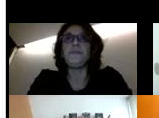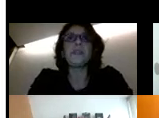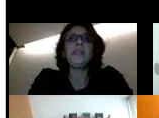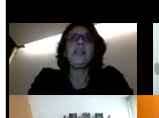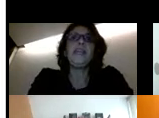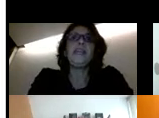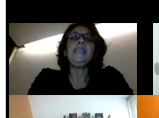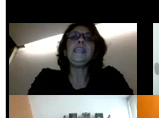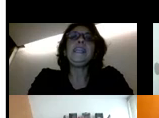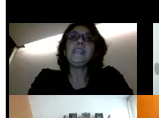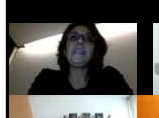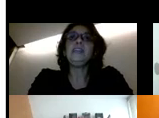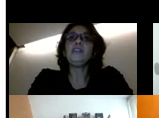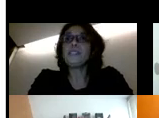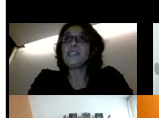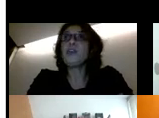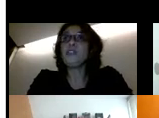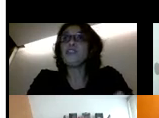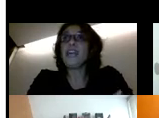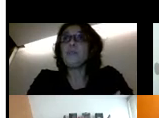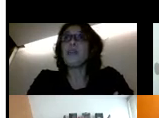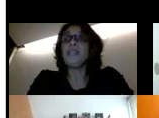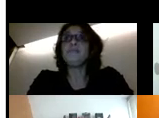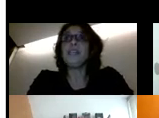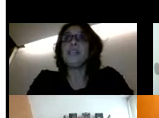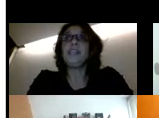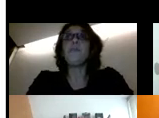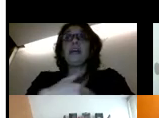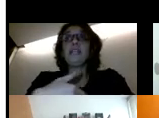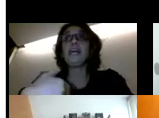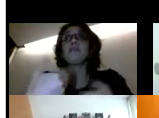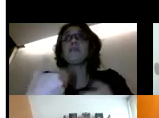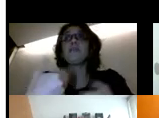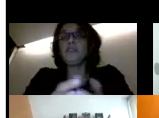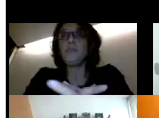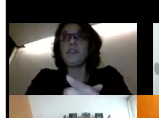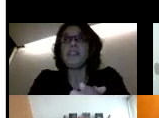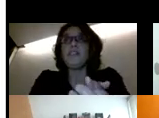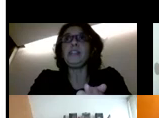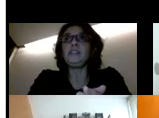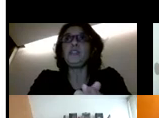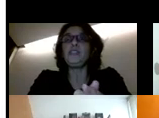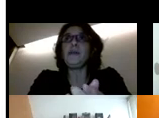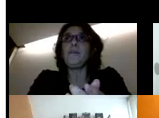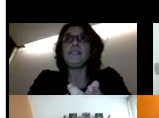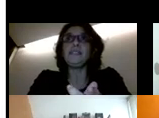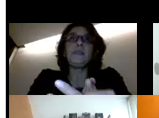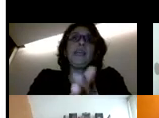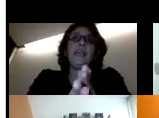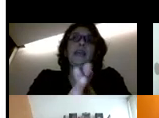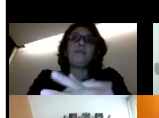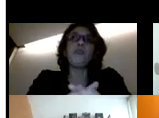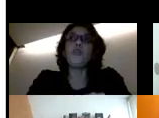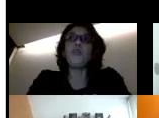otros. Y desde aquí comenzamos entonces a poder a hilar más fino y poder saber dónde eran más